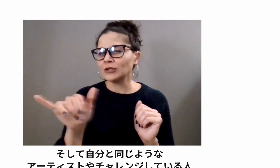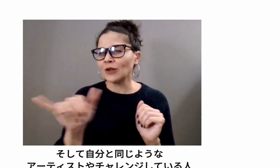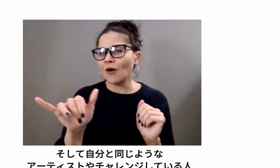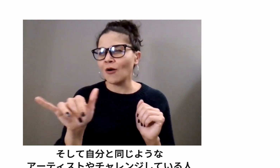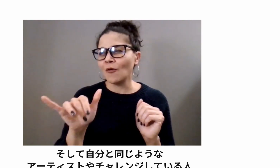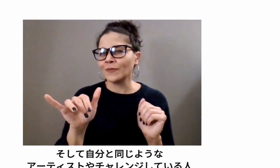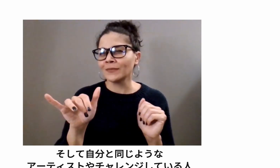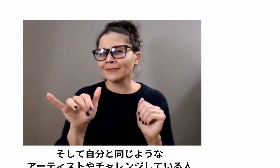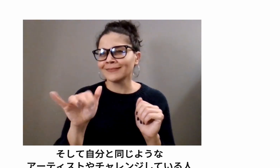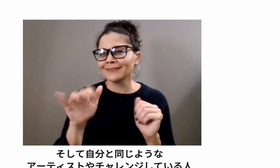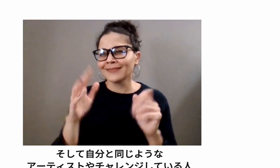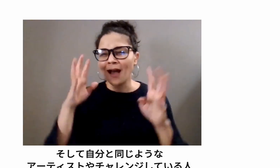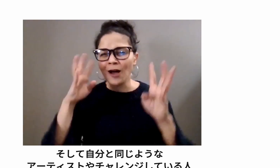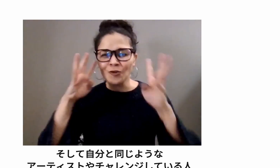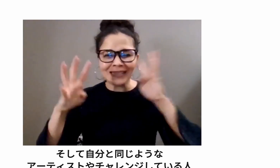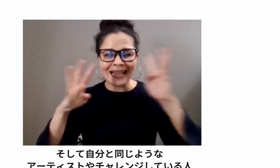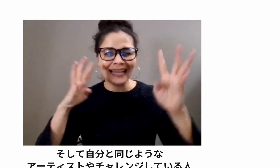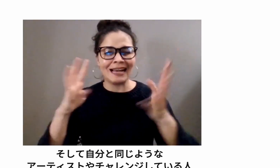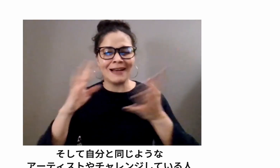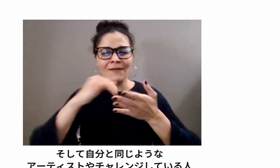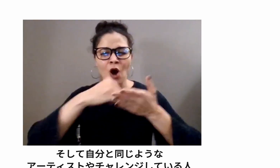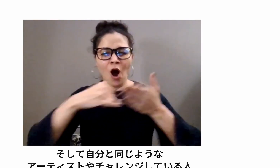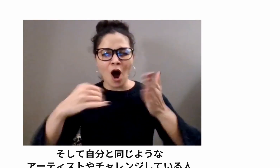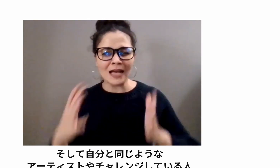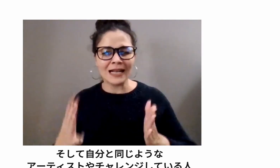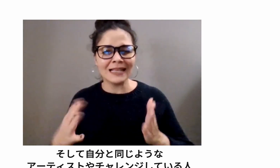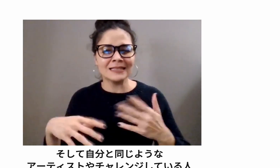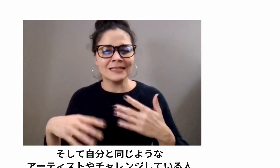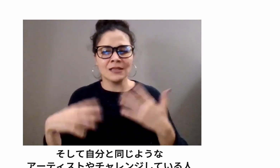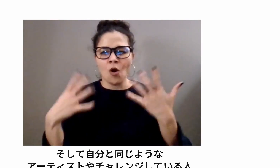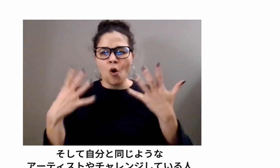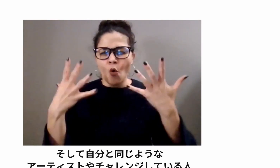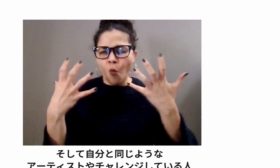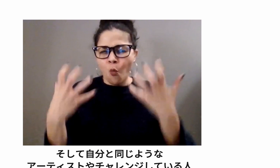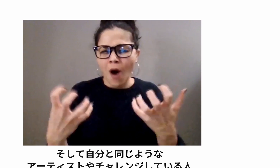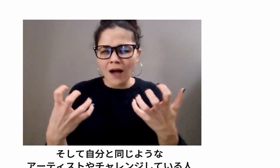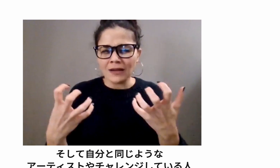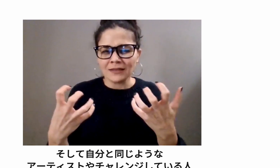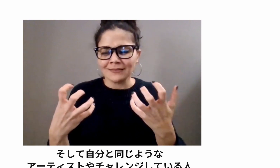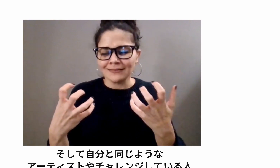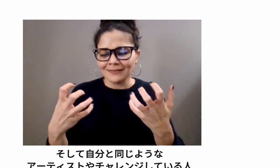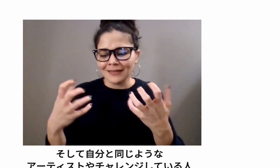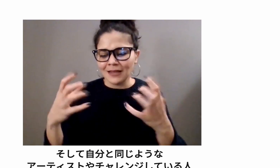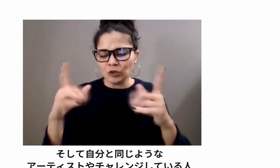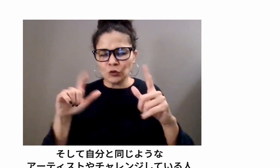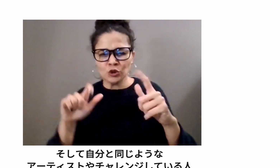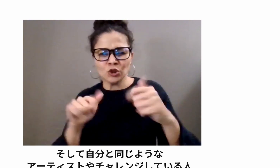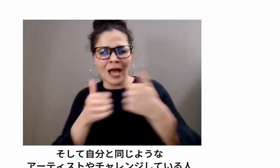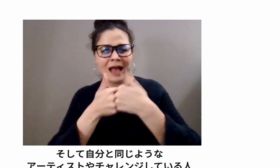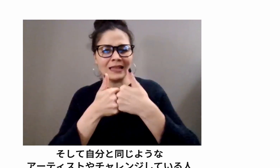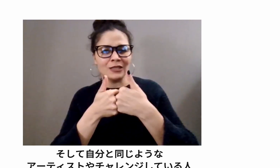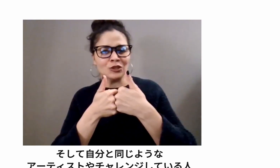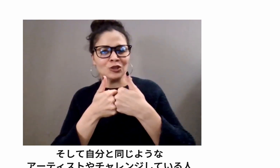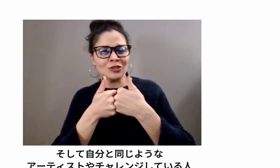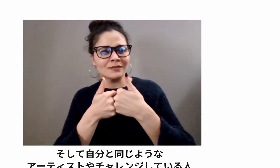同じように、クリエイティブで、クリエイティブなアーティストだったり、何かにいつもチャレンジしていた